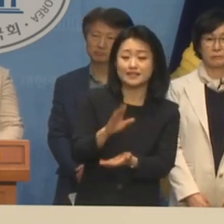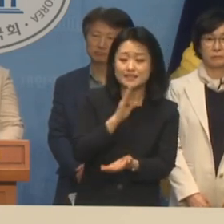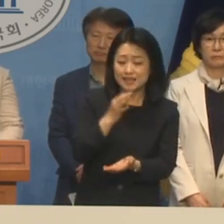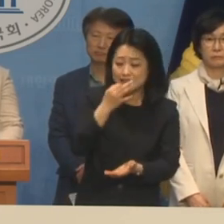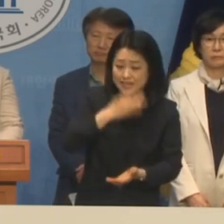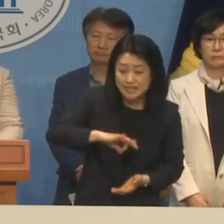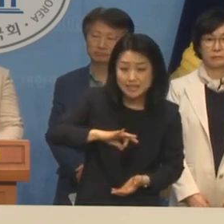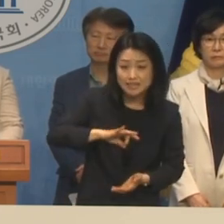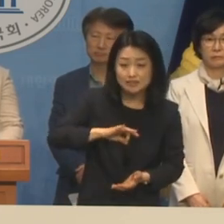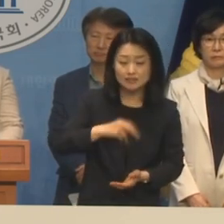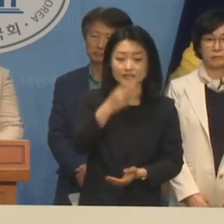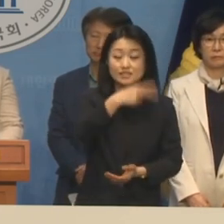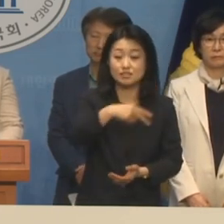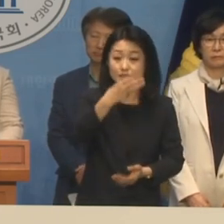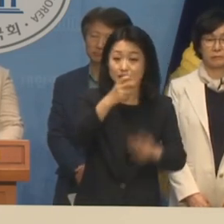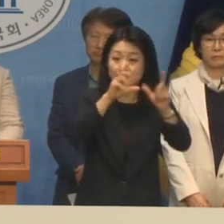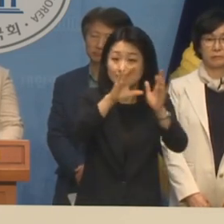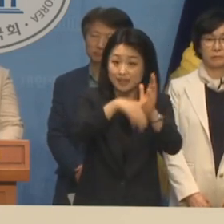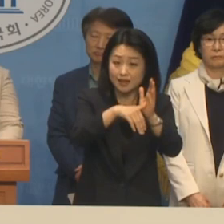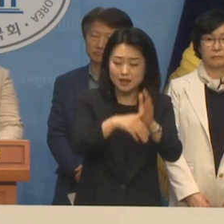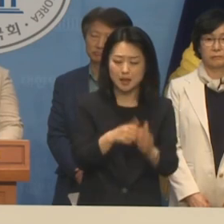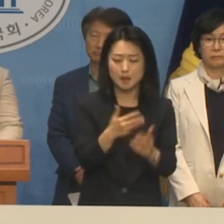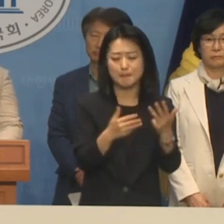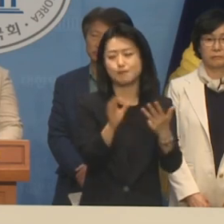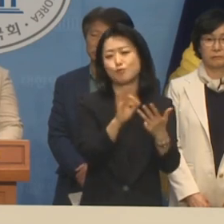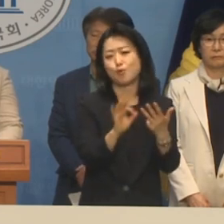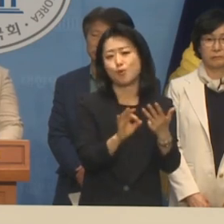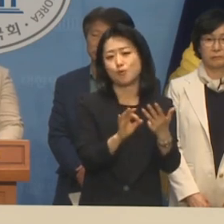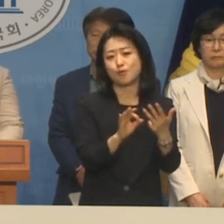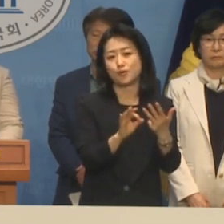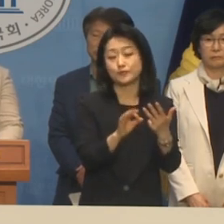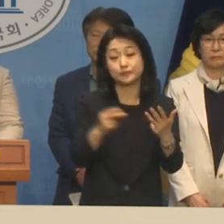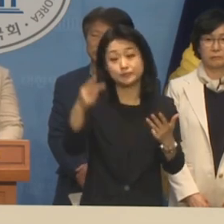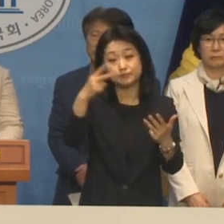영업이익률 역시 2013년 8%에서